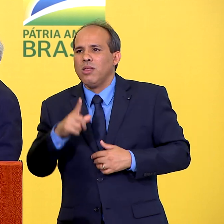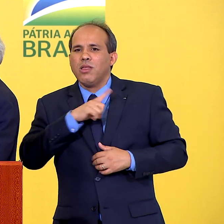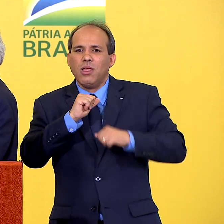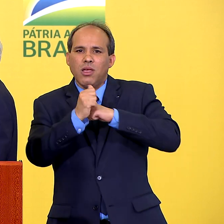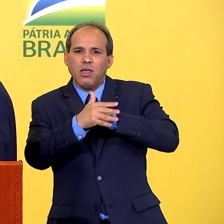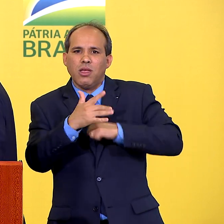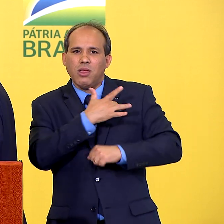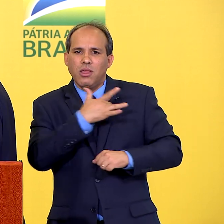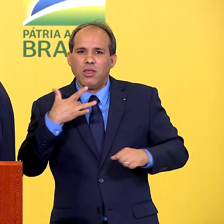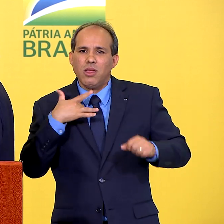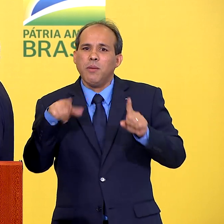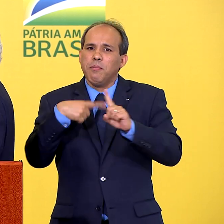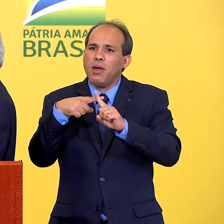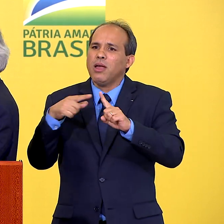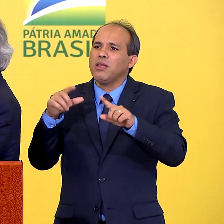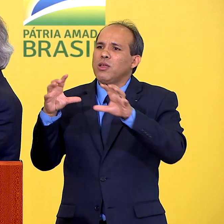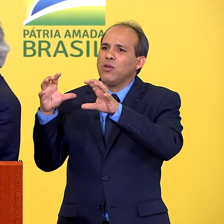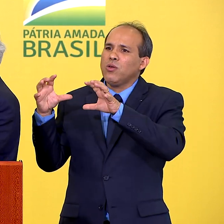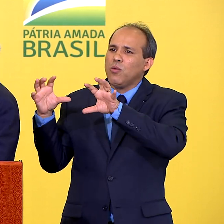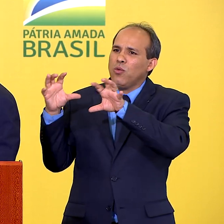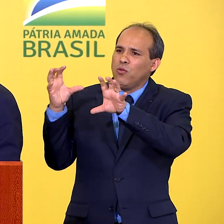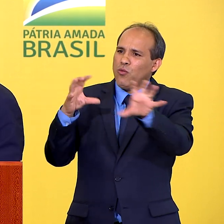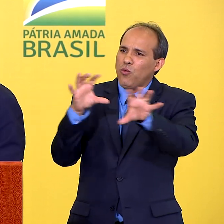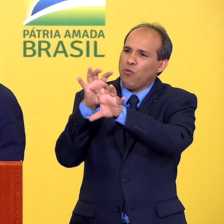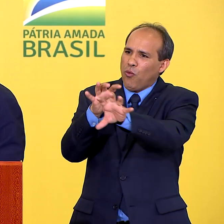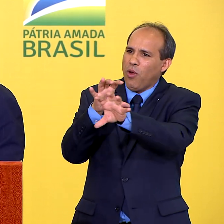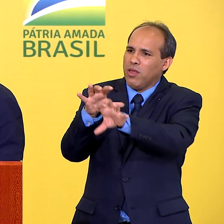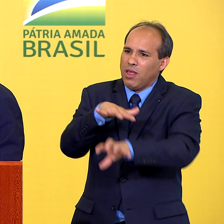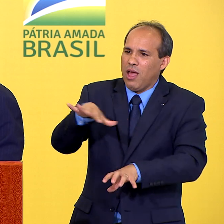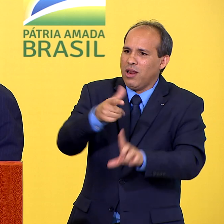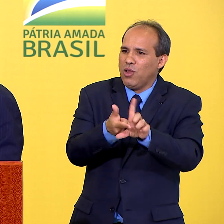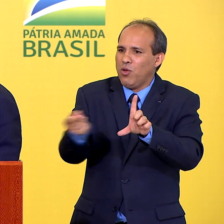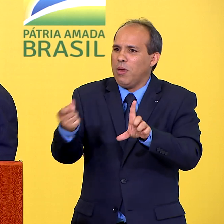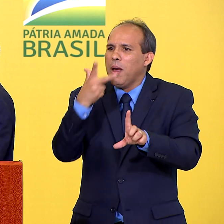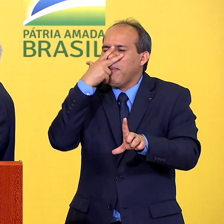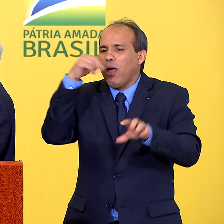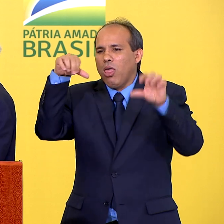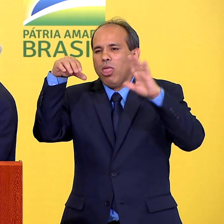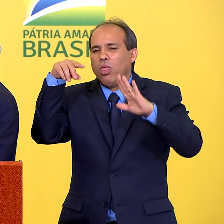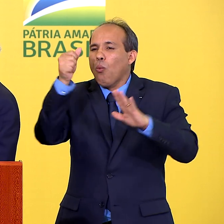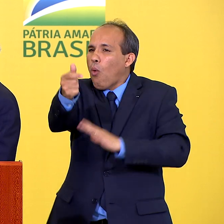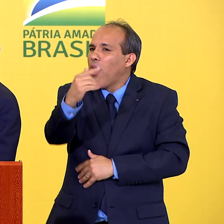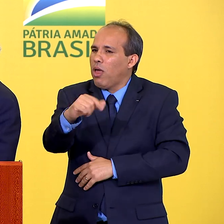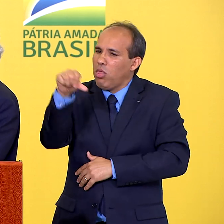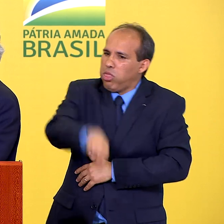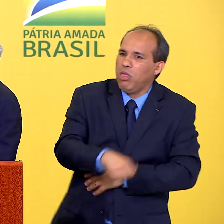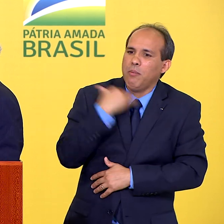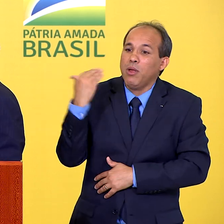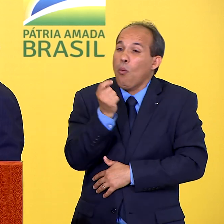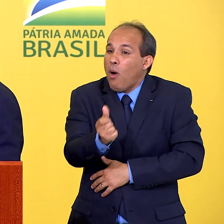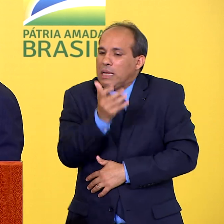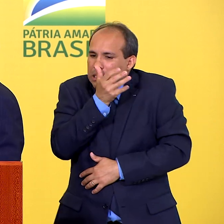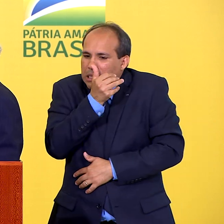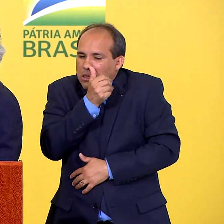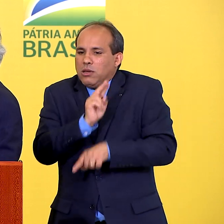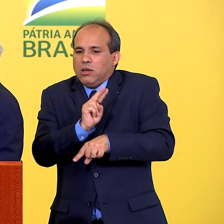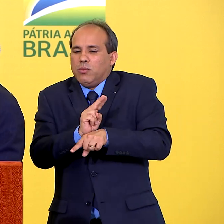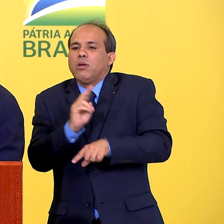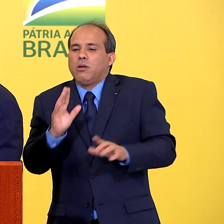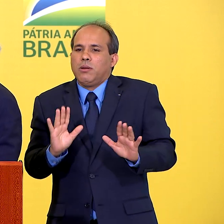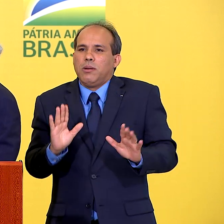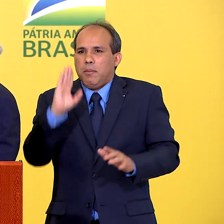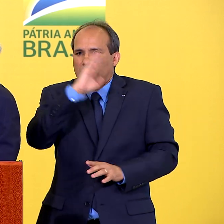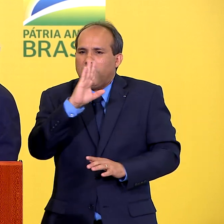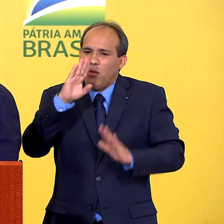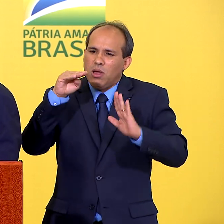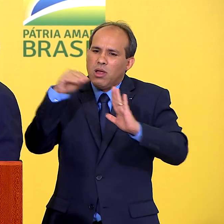saúde, mas teve a onda da economia, que ameaçou afogar o Brasil. E as nossas respostas protegeram o Brasil. O Brasil caiu